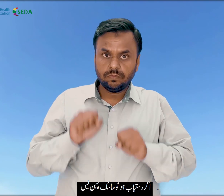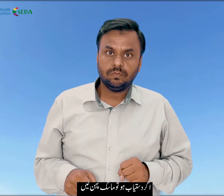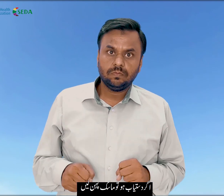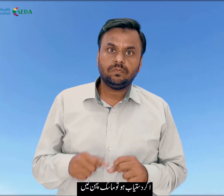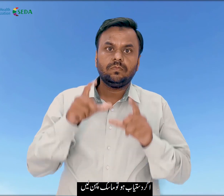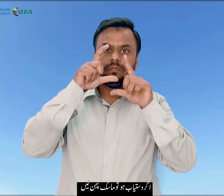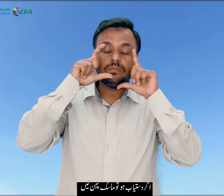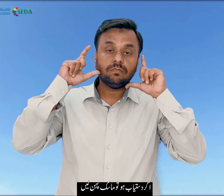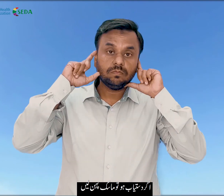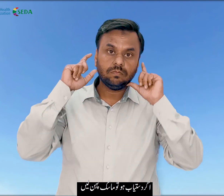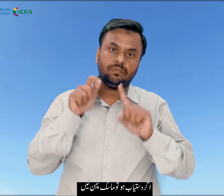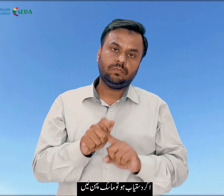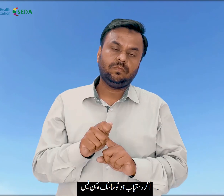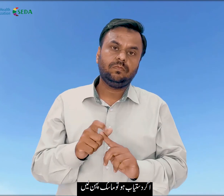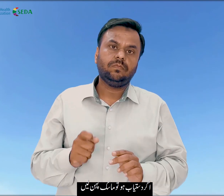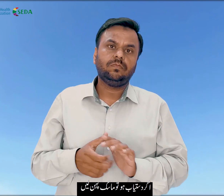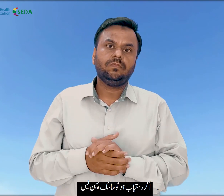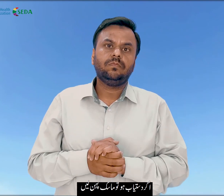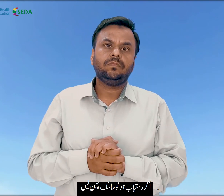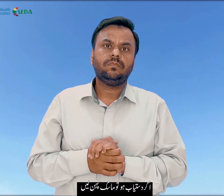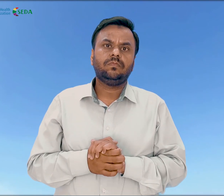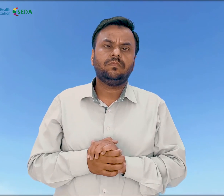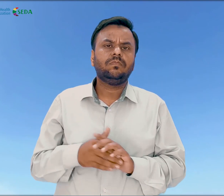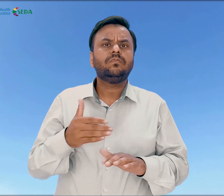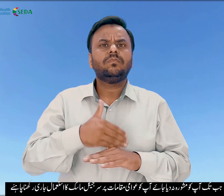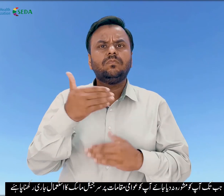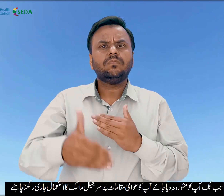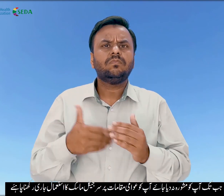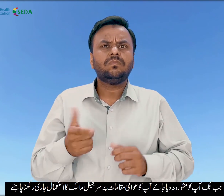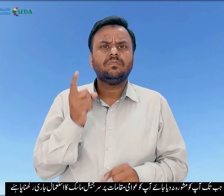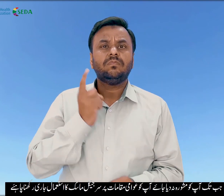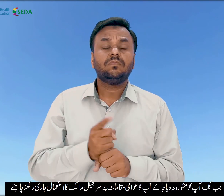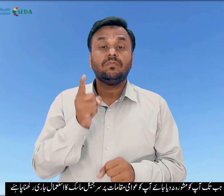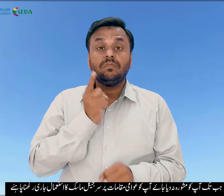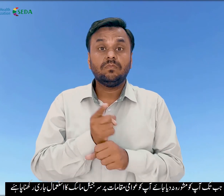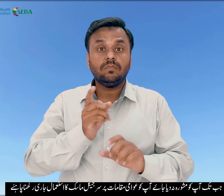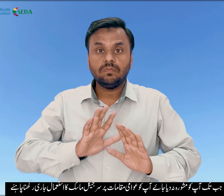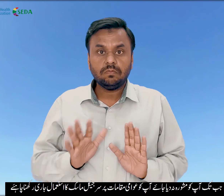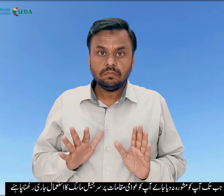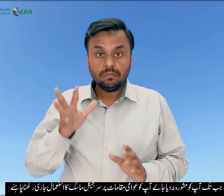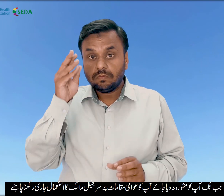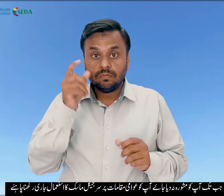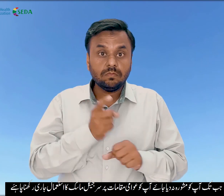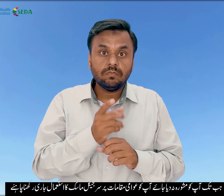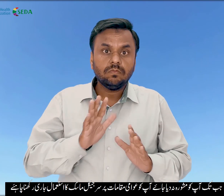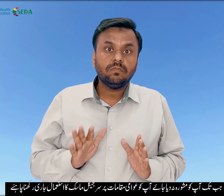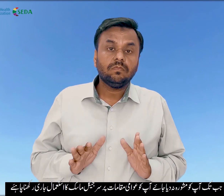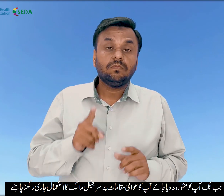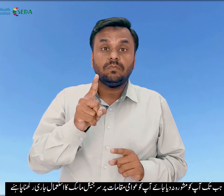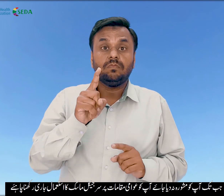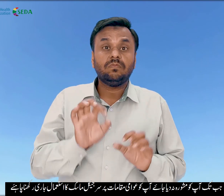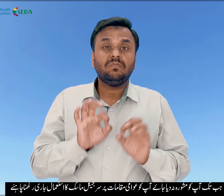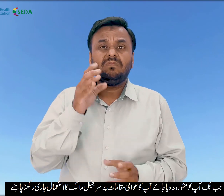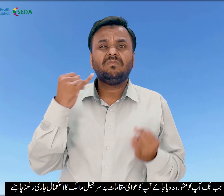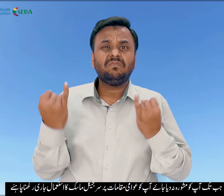دستیاب ہو تو ماسک پہن لیں۔ جب تک آپ کو مشورہ نہ دیا جائے، آپ کو عوامی مقامات